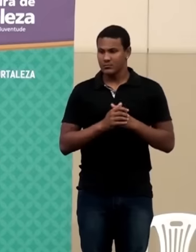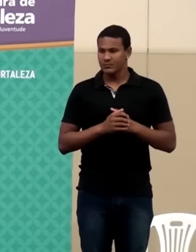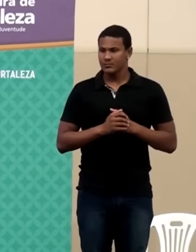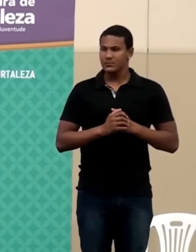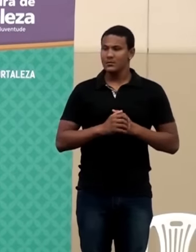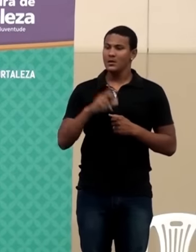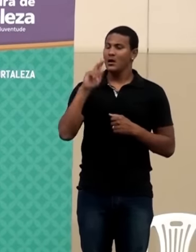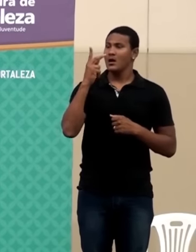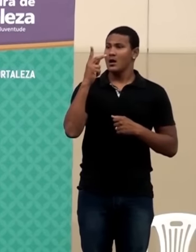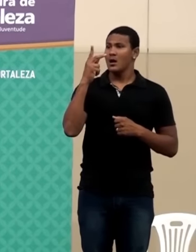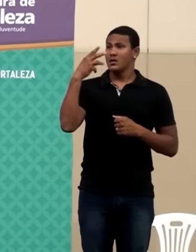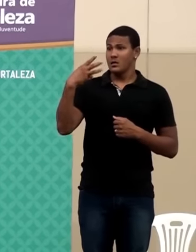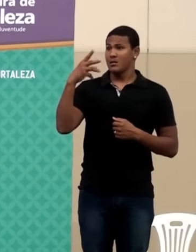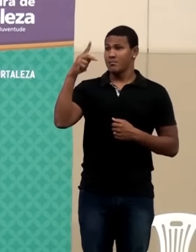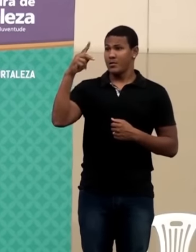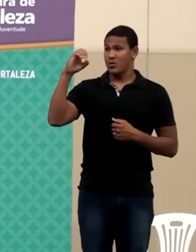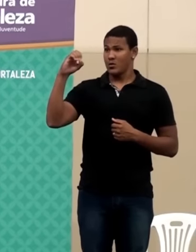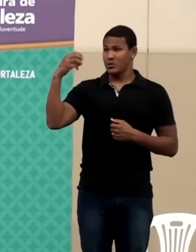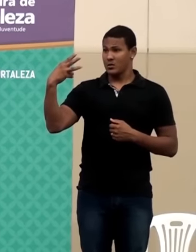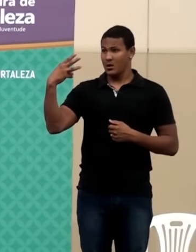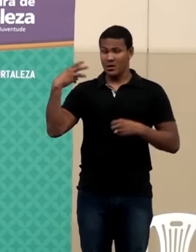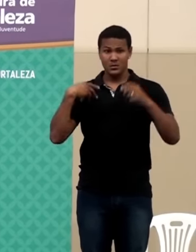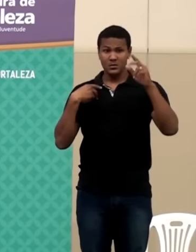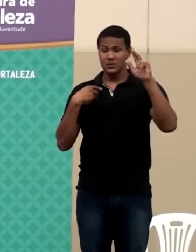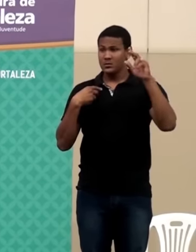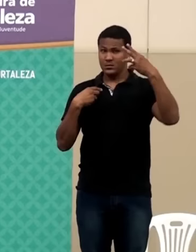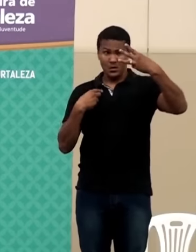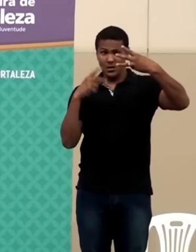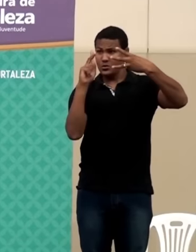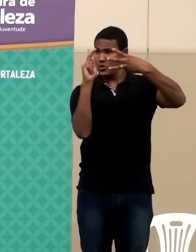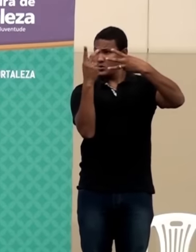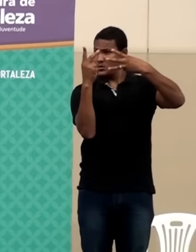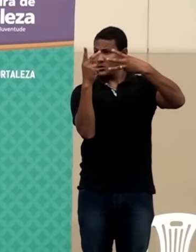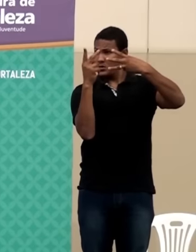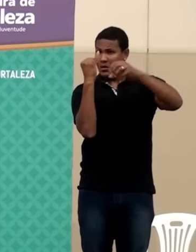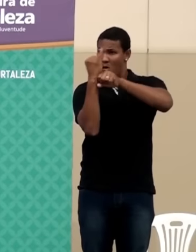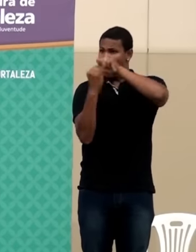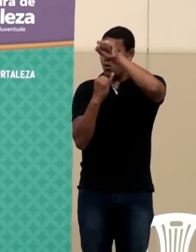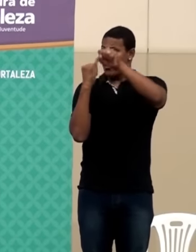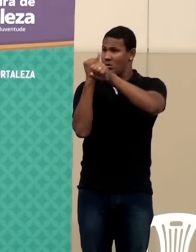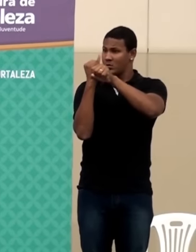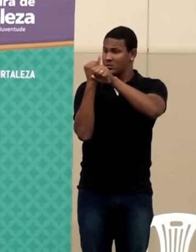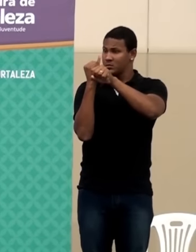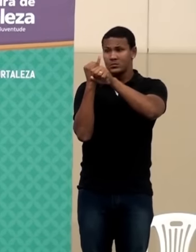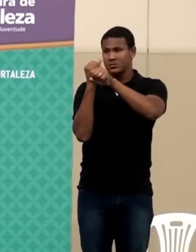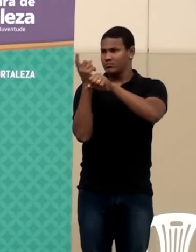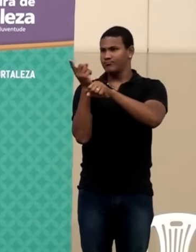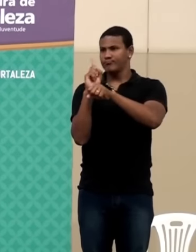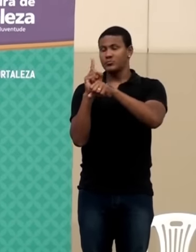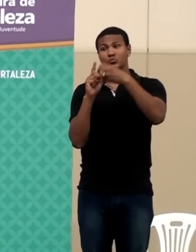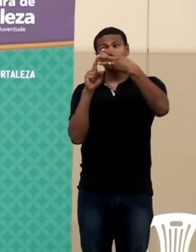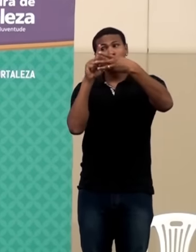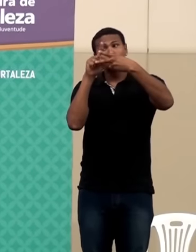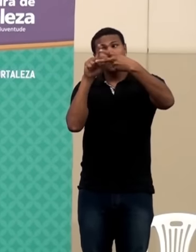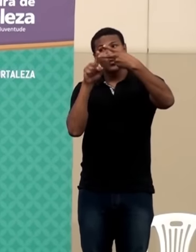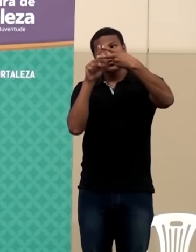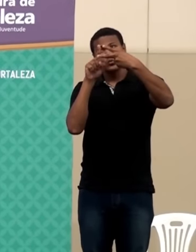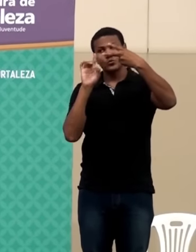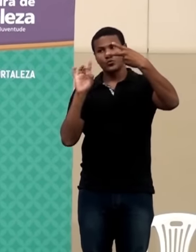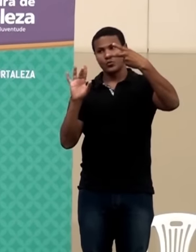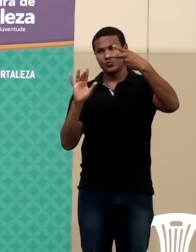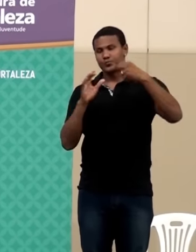H3PO3 não vai ter três hidrogênios ionizáveis, e sim dois. Segunda exceção,